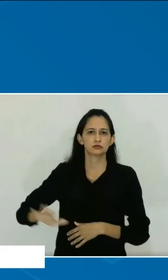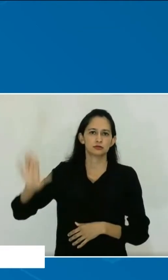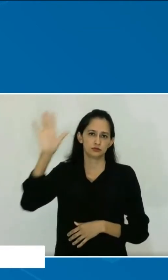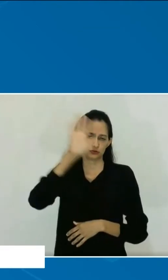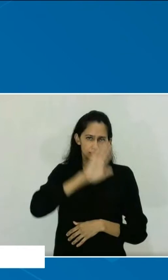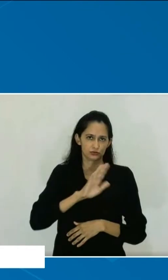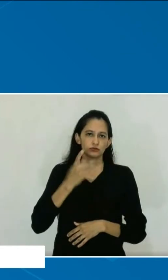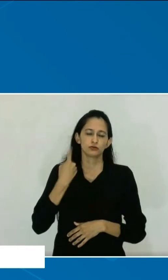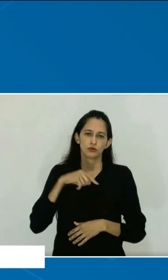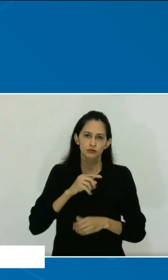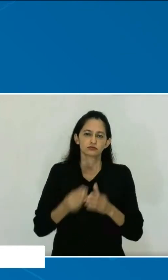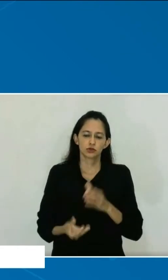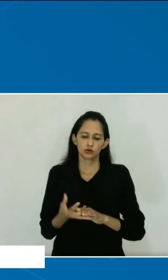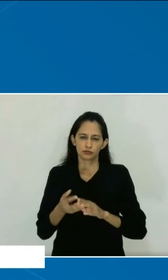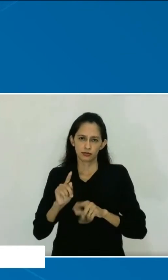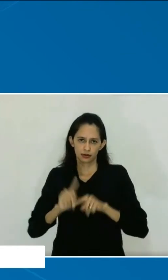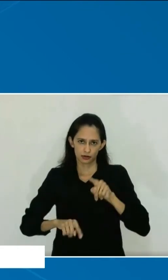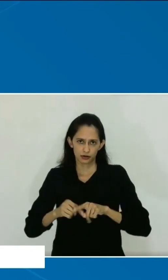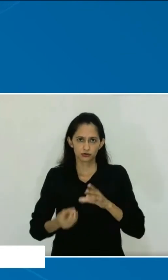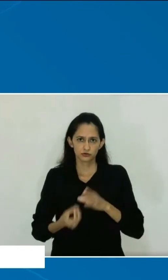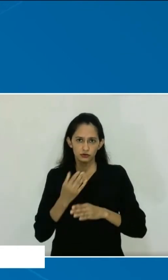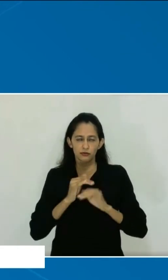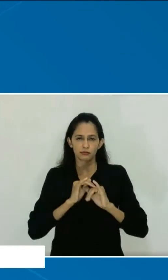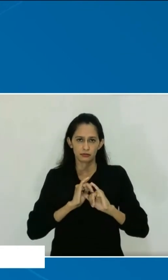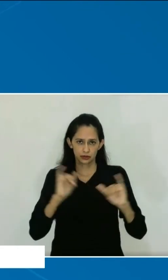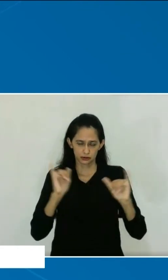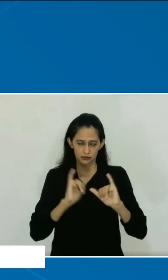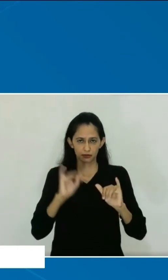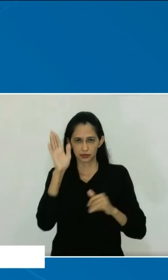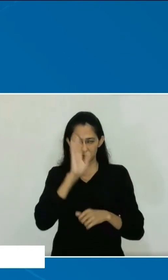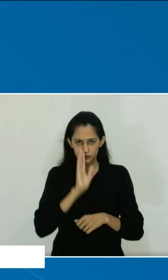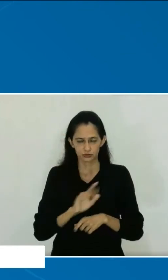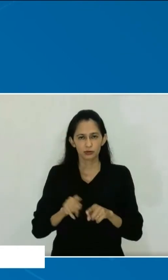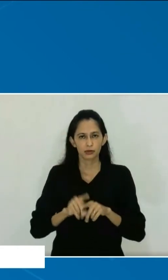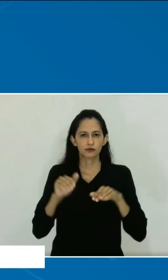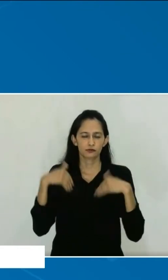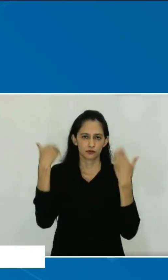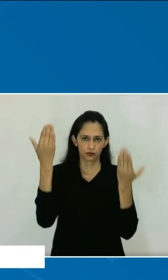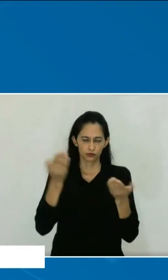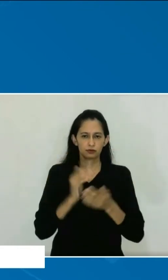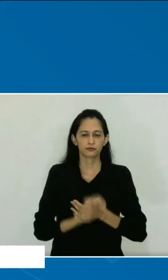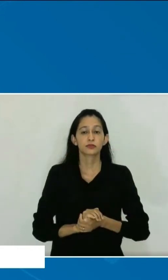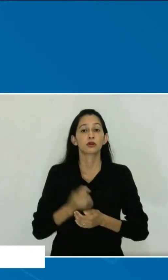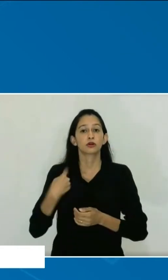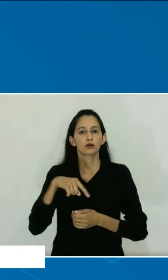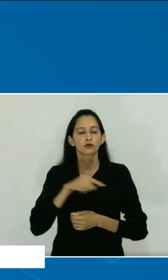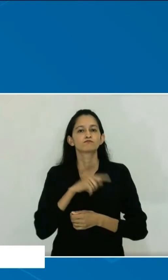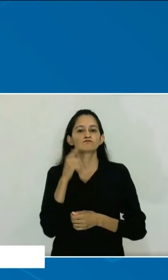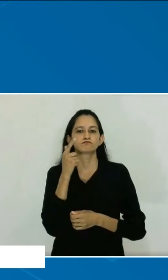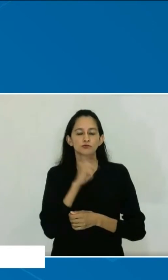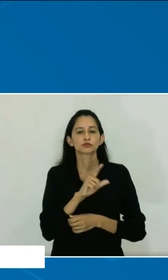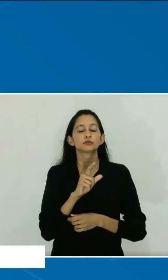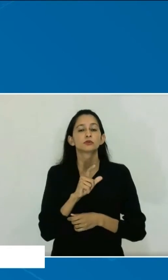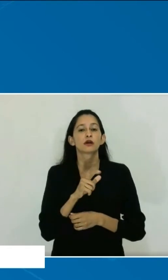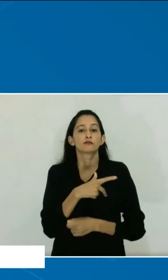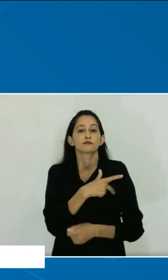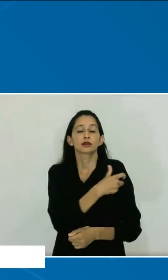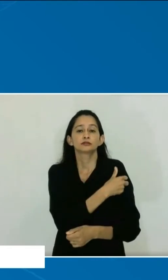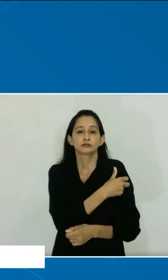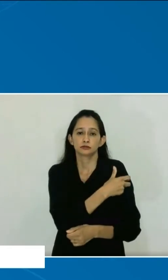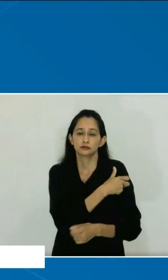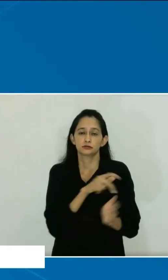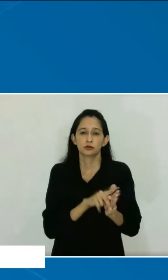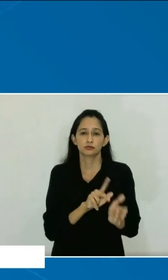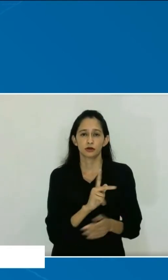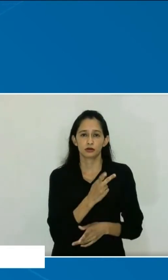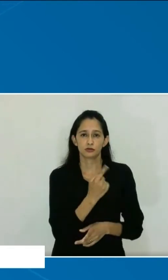Fizemos também uma grande campanha de imunização, de vacinação contra H1N1